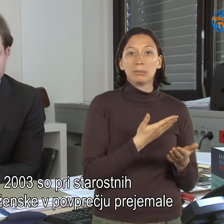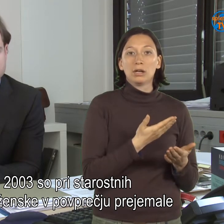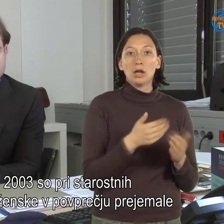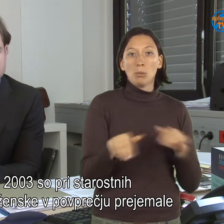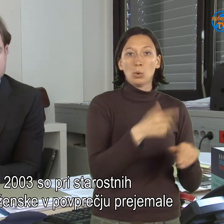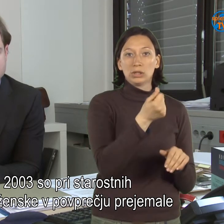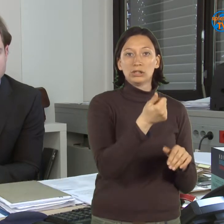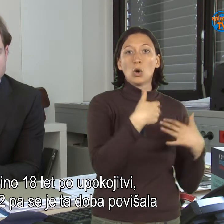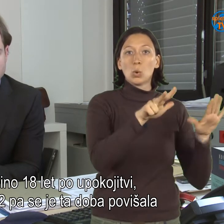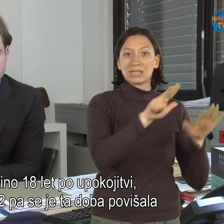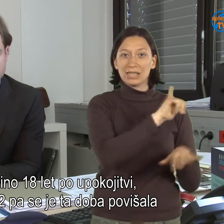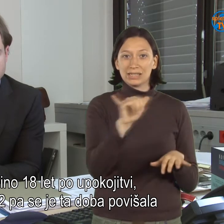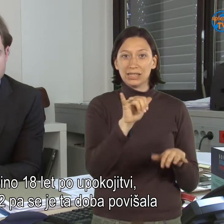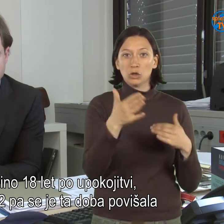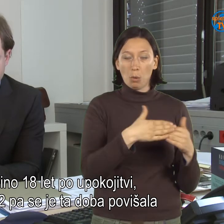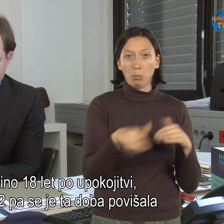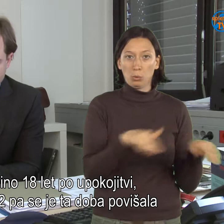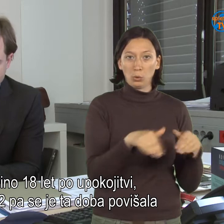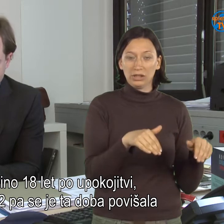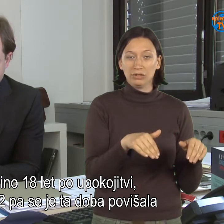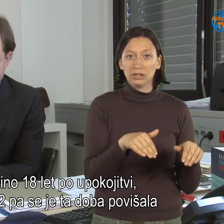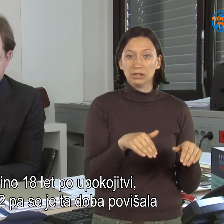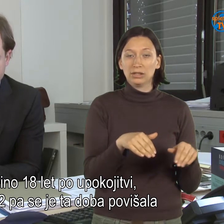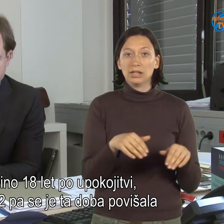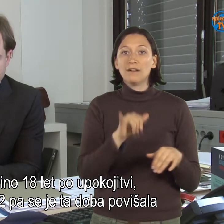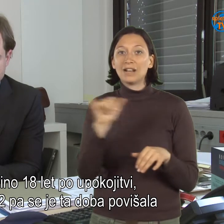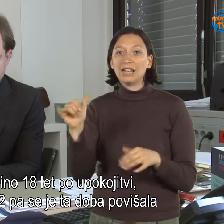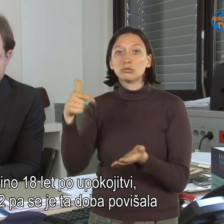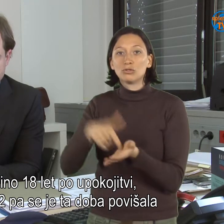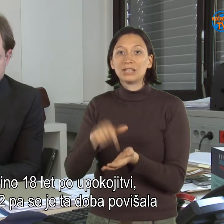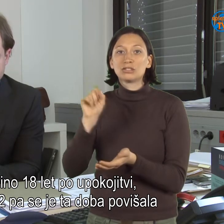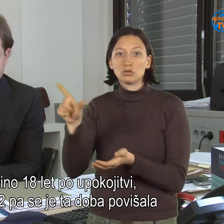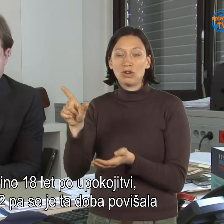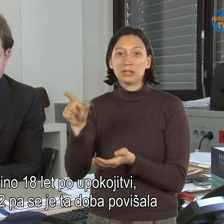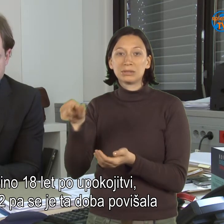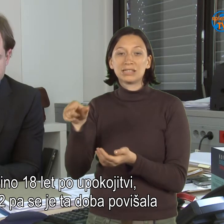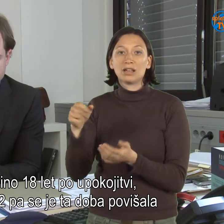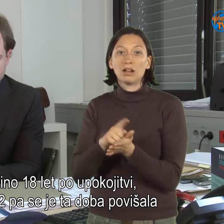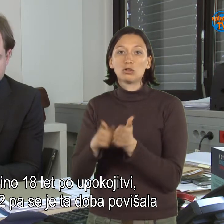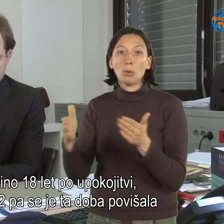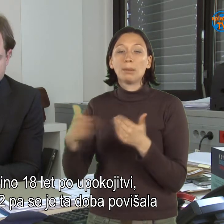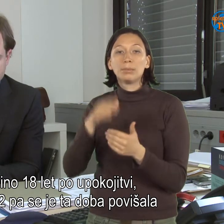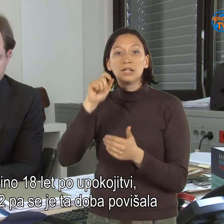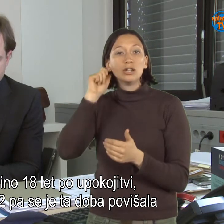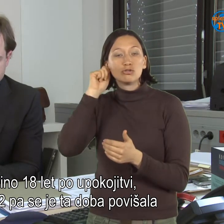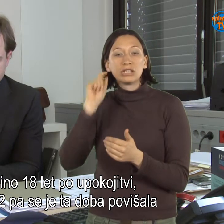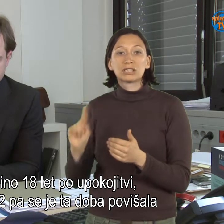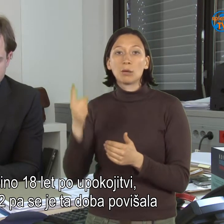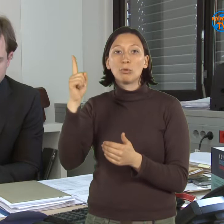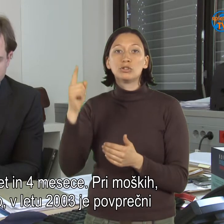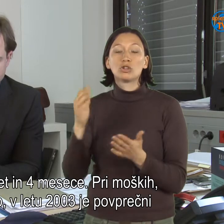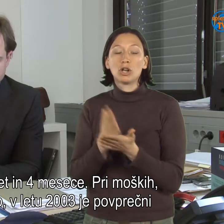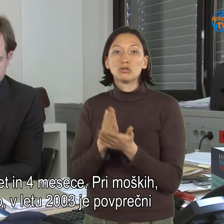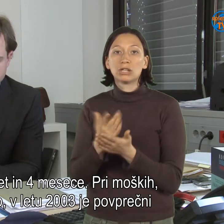pokojnino 18 let ob upokojitvi. V letu 2012 pa se je ta doba pri ženskah povišala že na